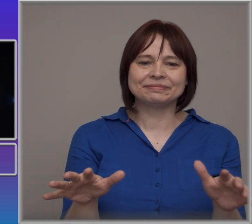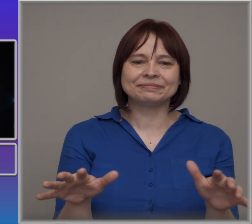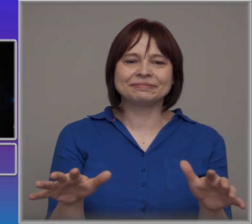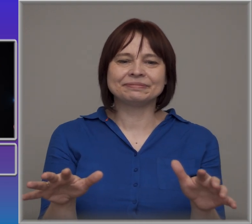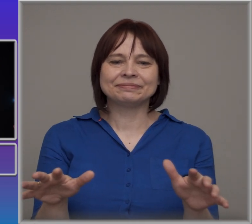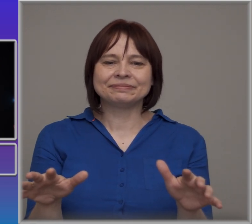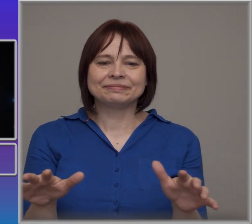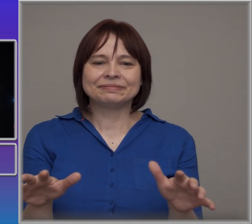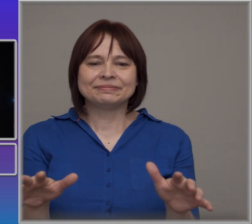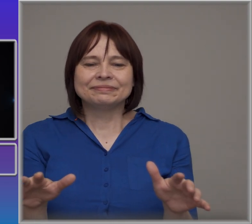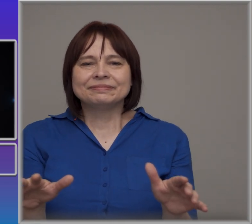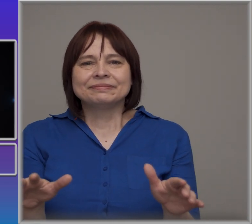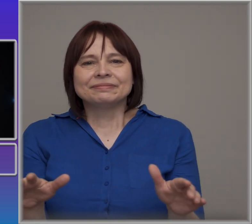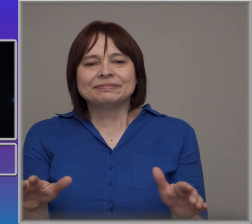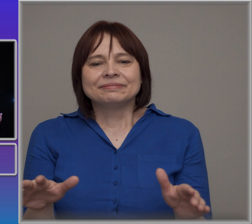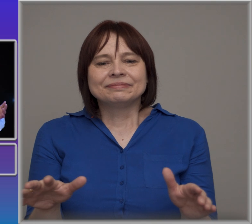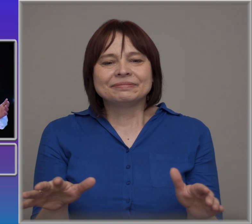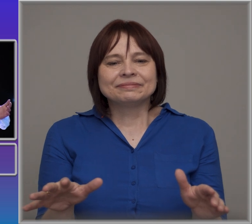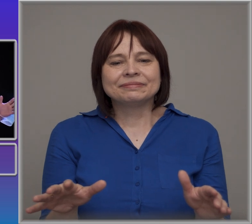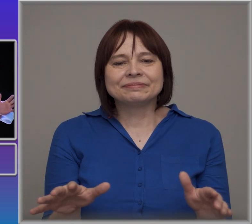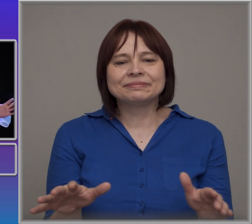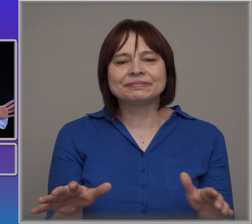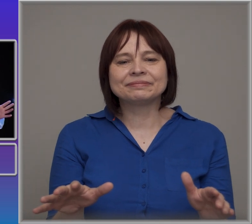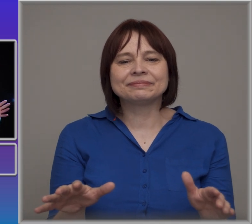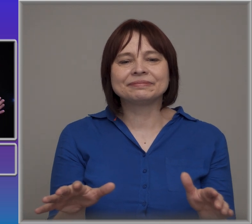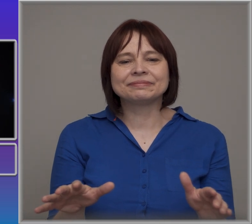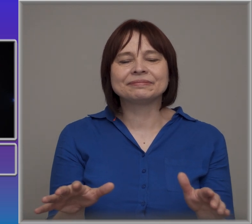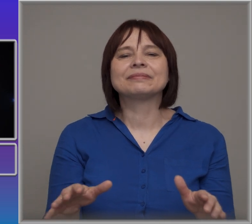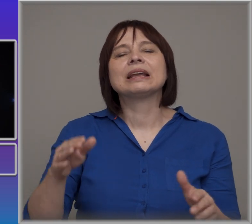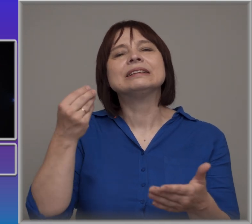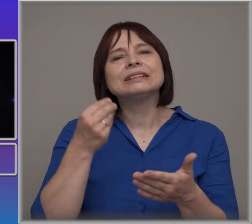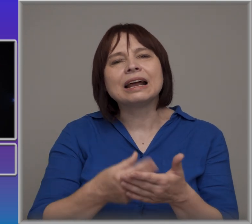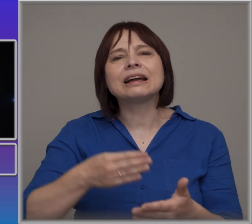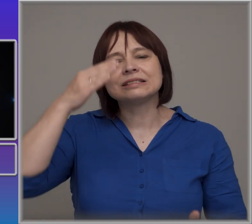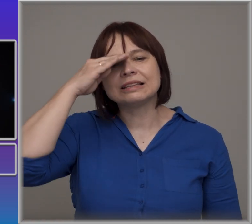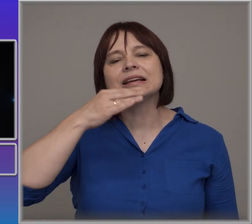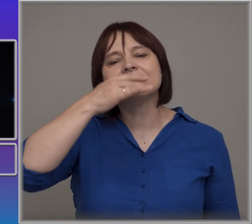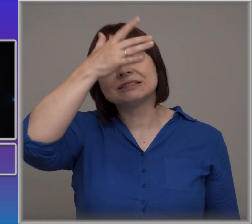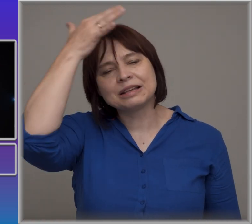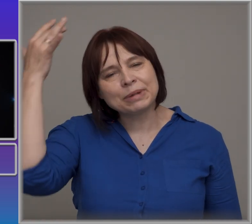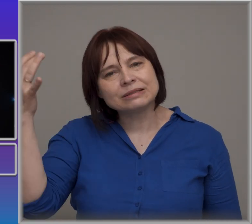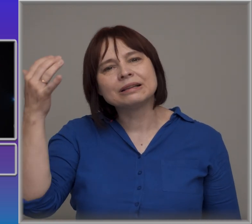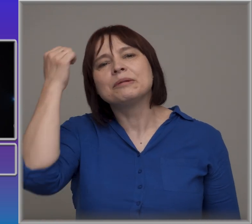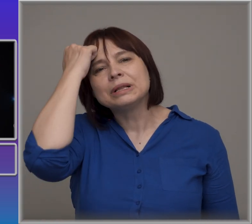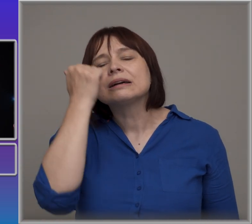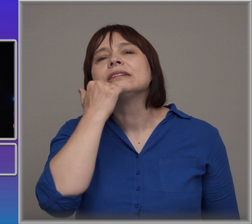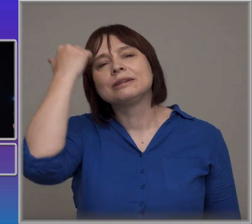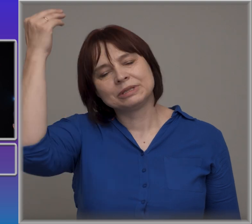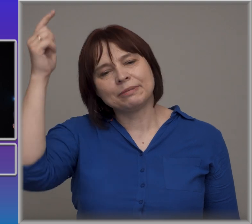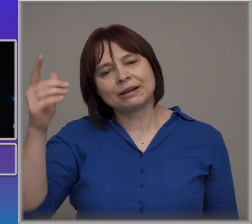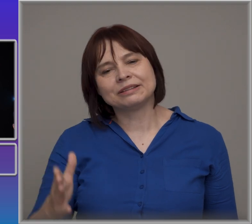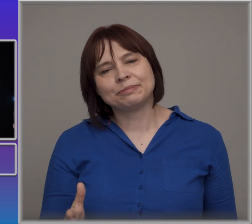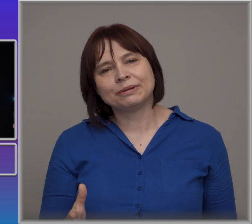за вас помолиться. Драгоценная церковь, давайте мы прострем с руки свои. Или эти детки тоже сюда идут,